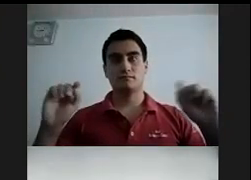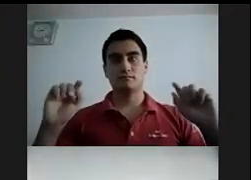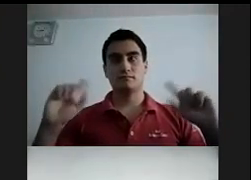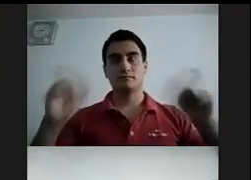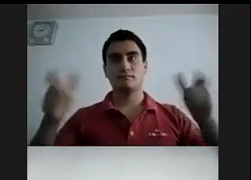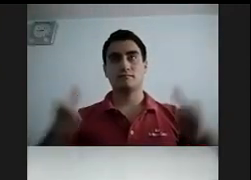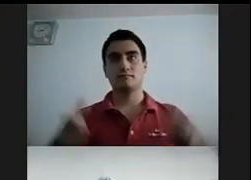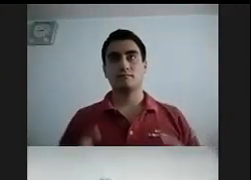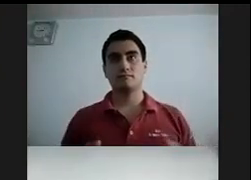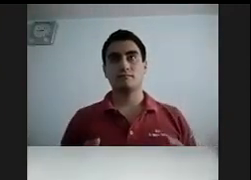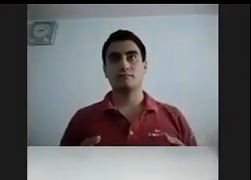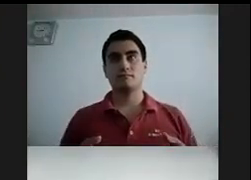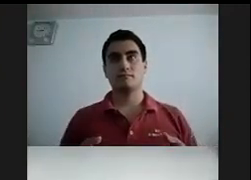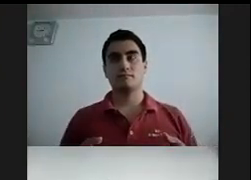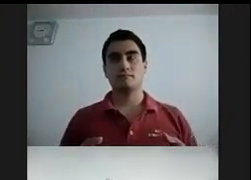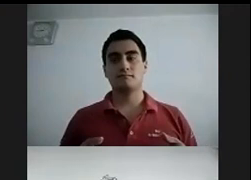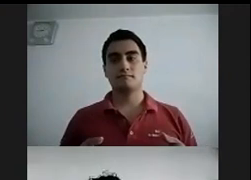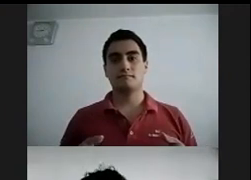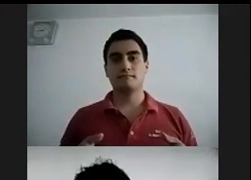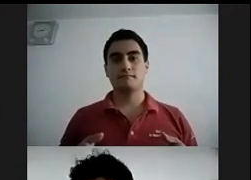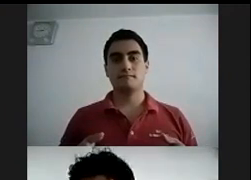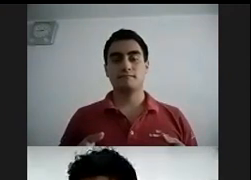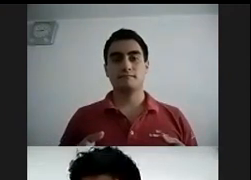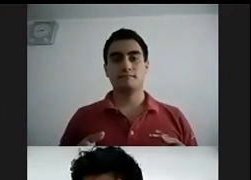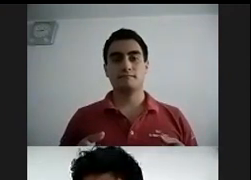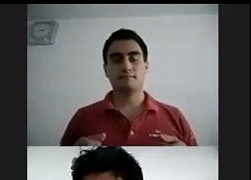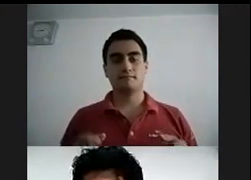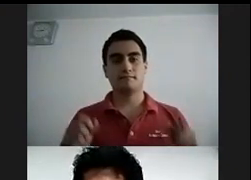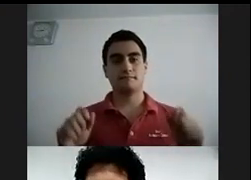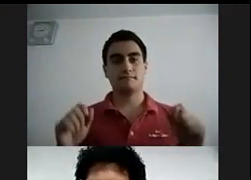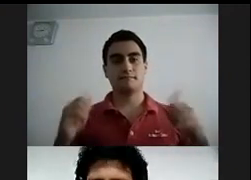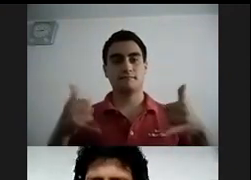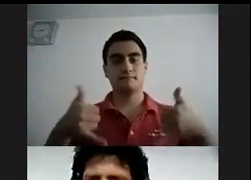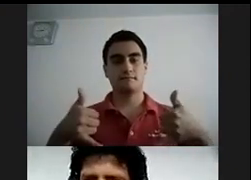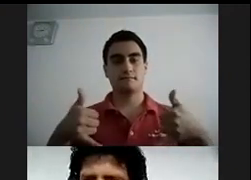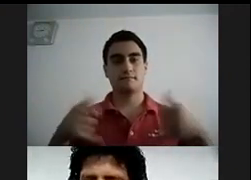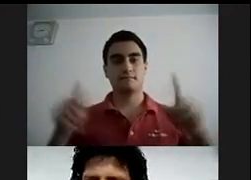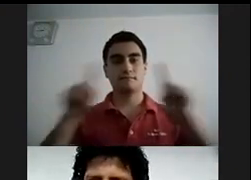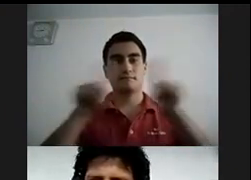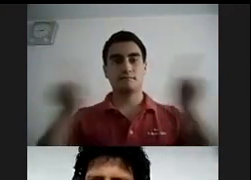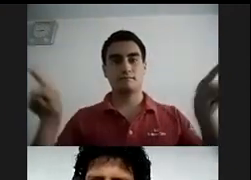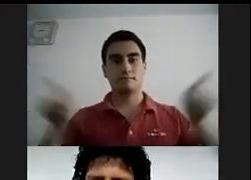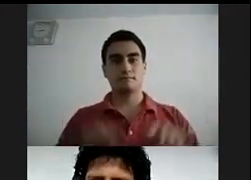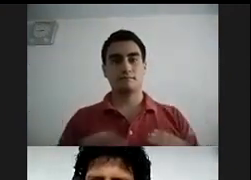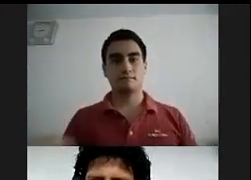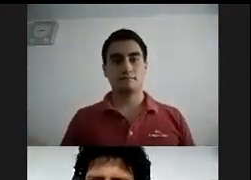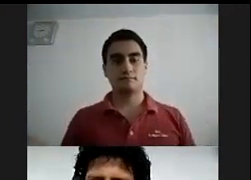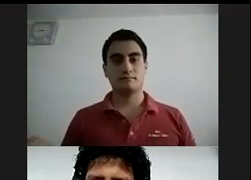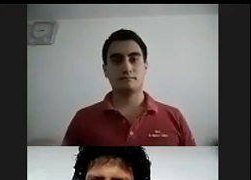sí les recomiendo que si van a buscar videos, por ejemplo, en YouTube y eso, sí lean que diga lengua de señas mexicana. Porque muchas